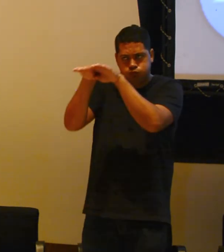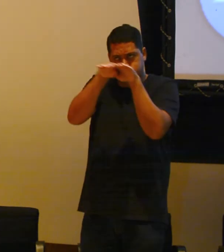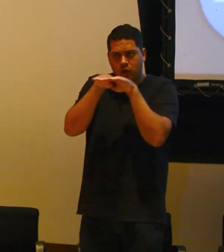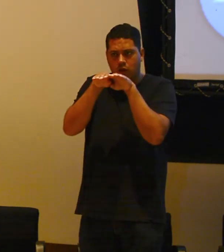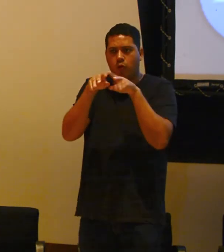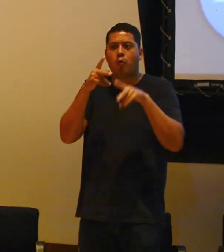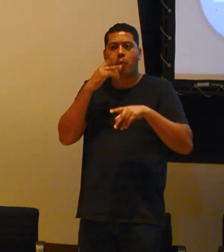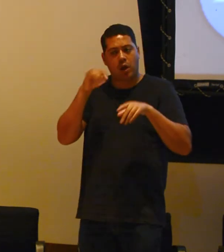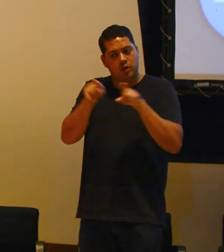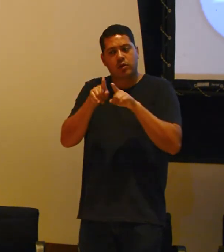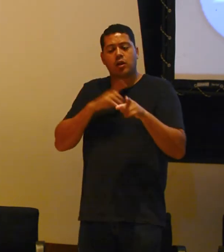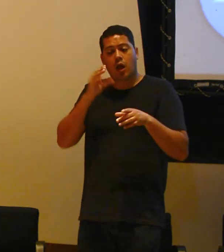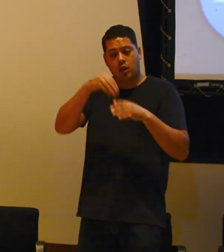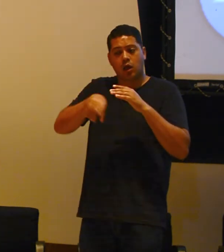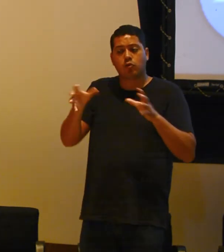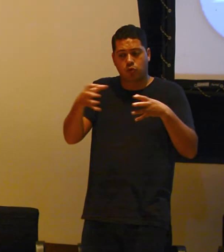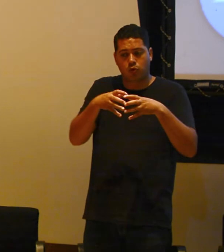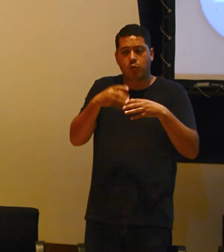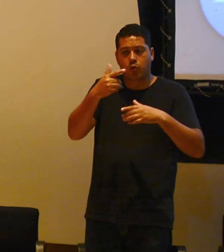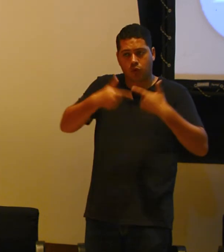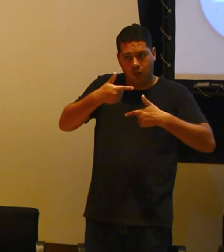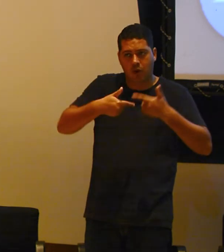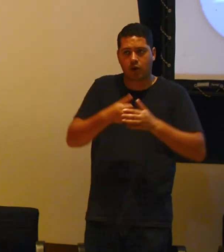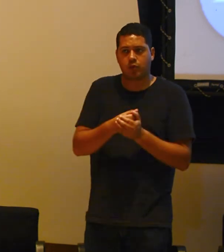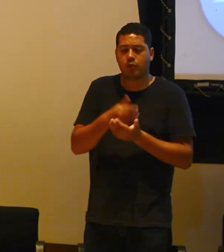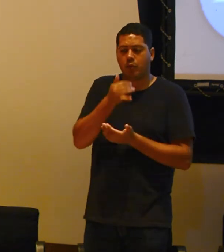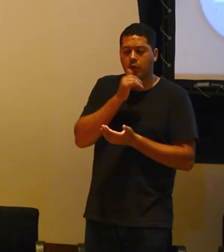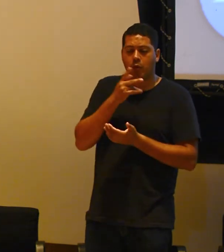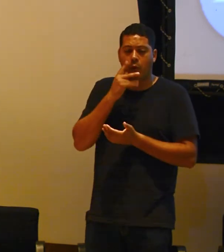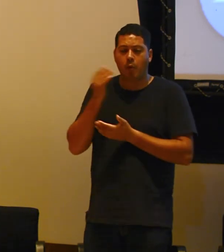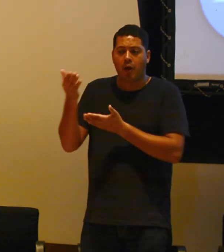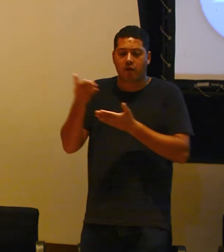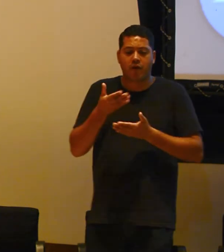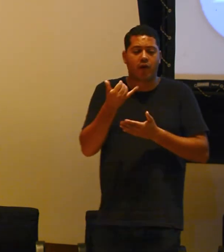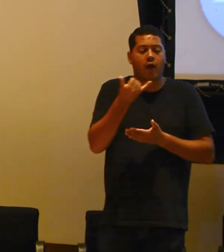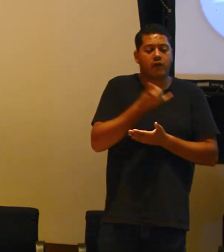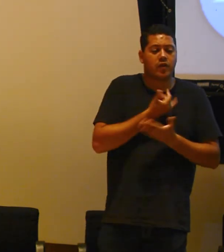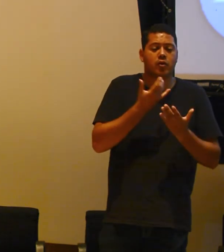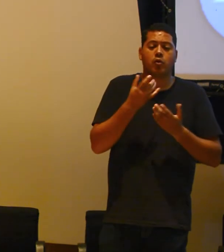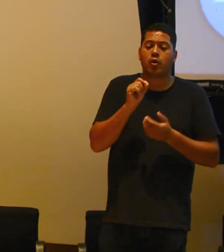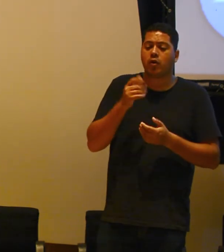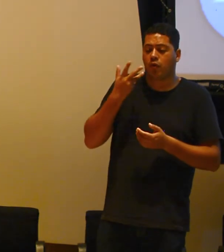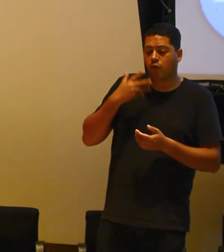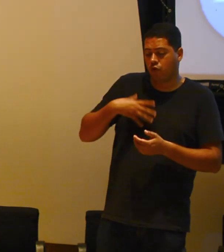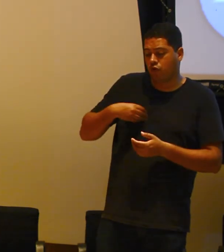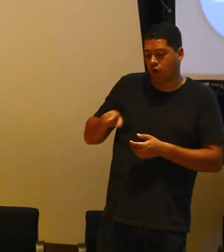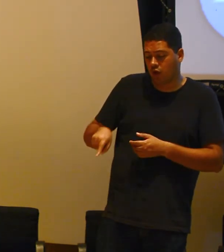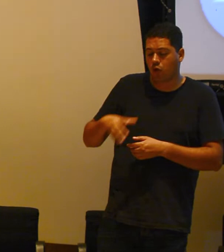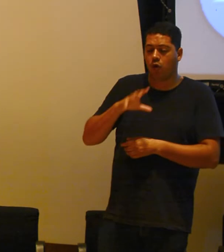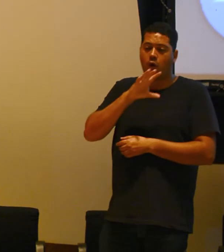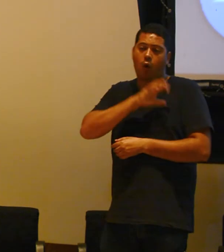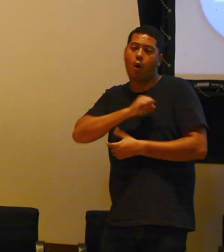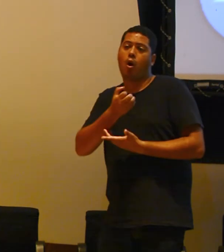também, porque ele precisa trazer o que a criança dele gosta, qual o interesse, e eu preciso passar da minha